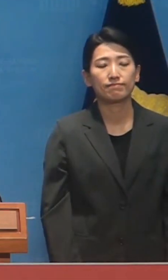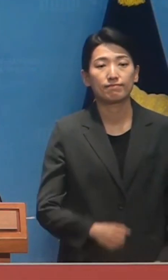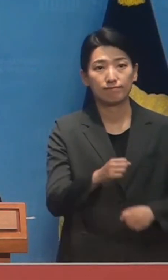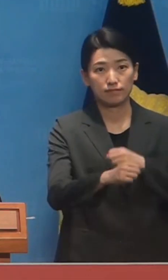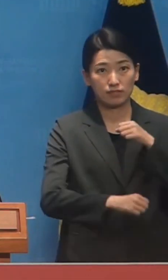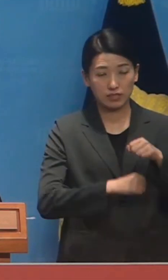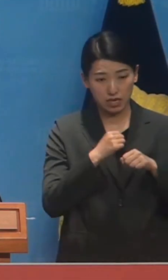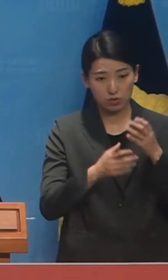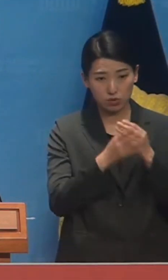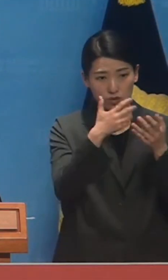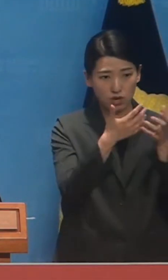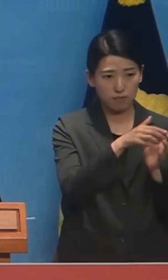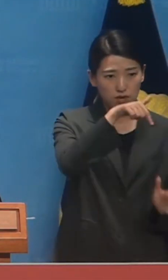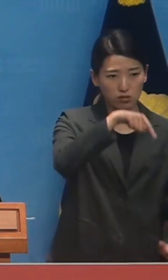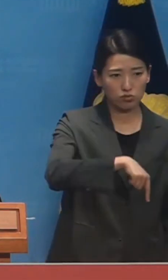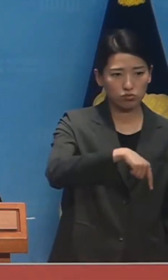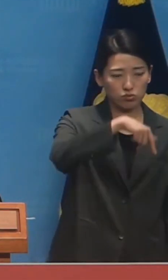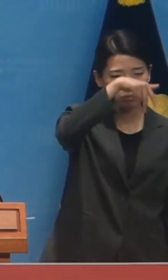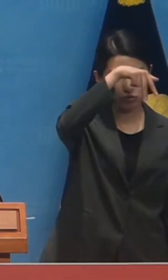자유통일당